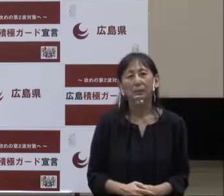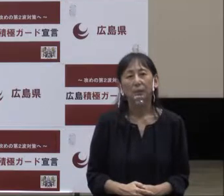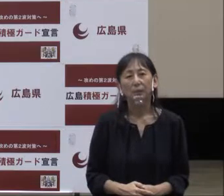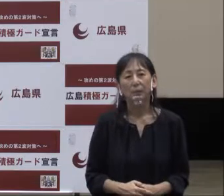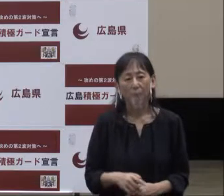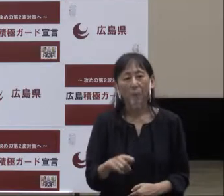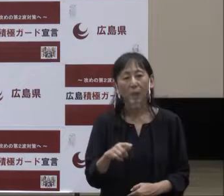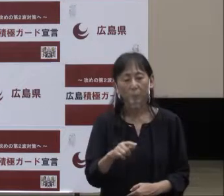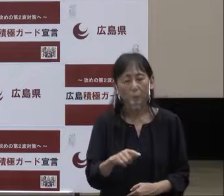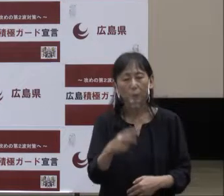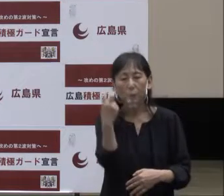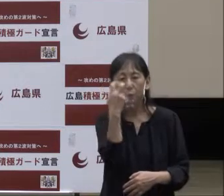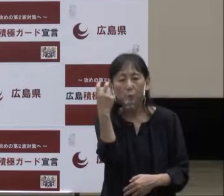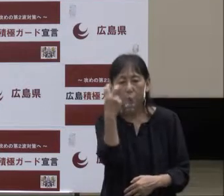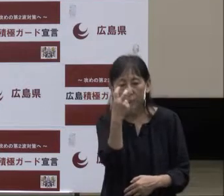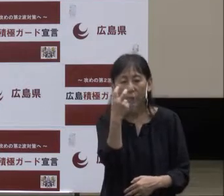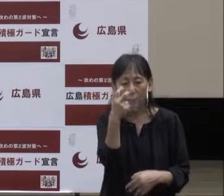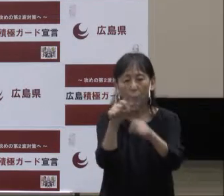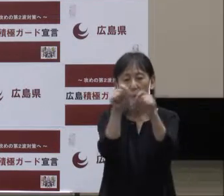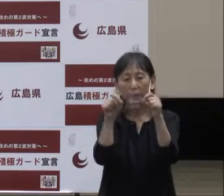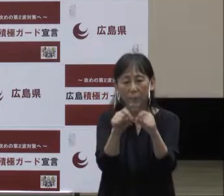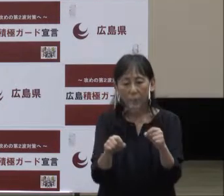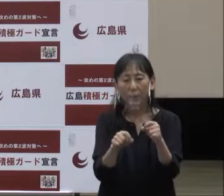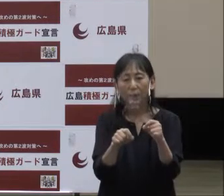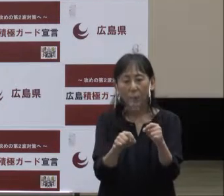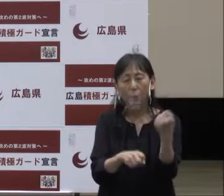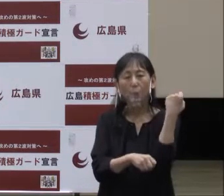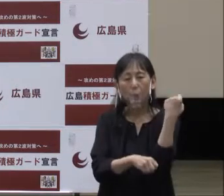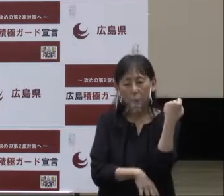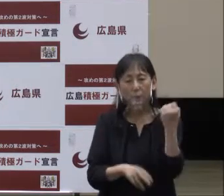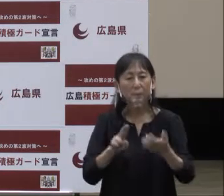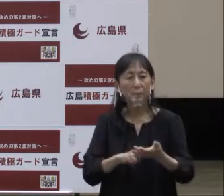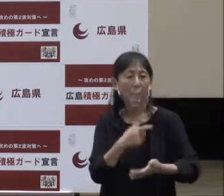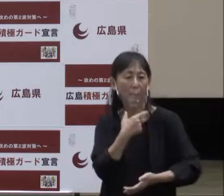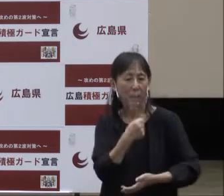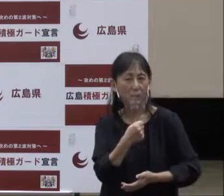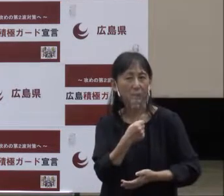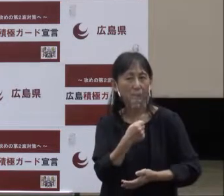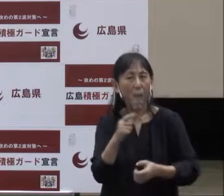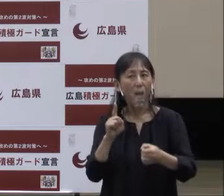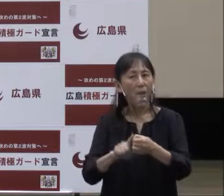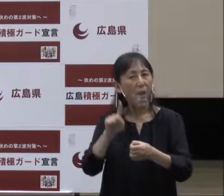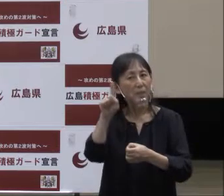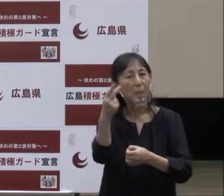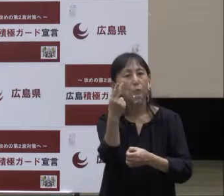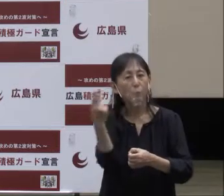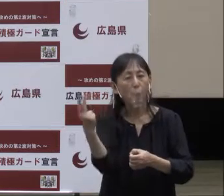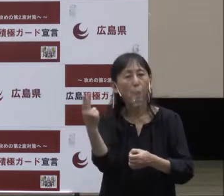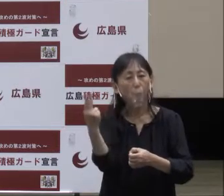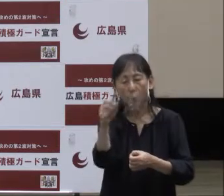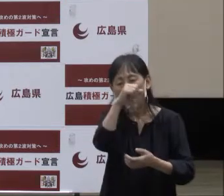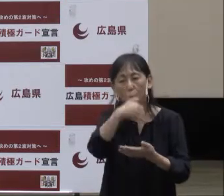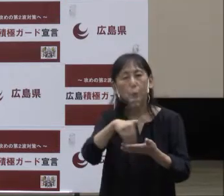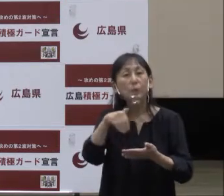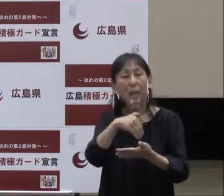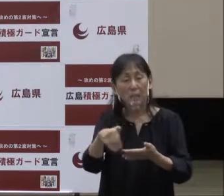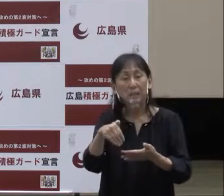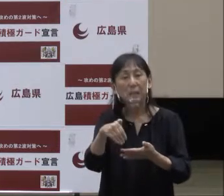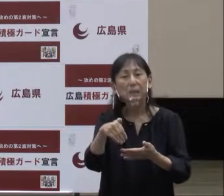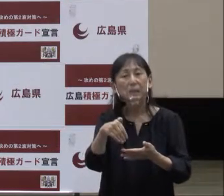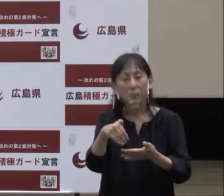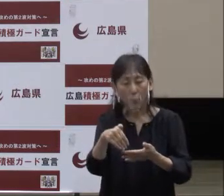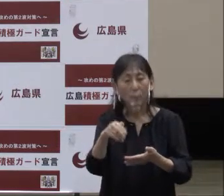決めていきたいと、まあ、タイミング的にはですね、この来年度の予算スケジュールに間に合うように考えていきたいという